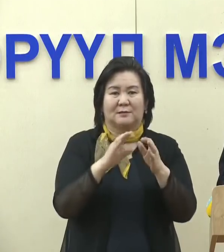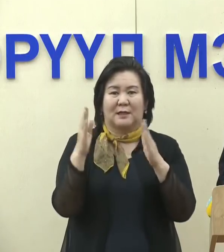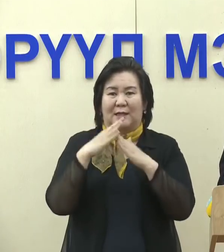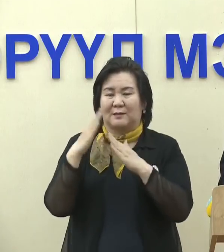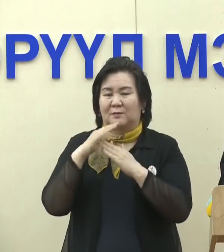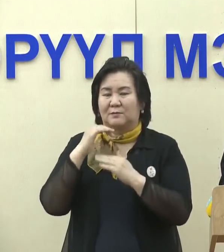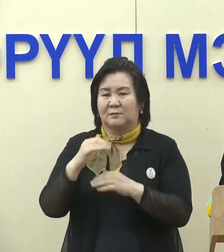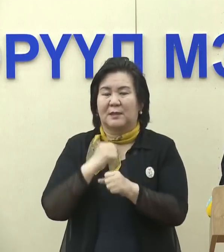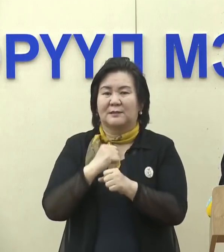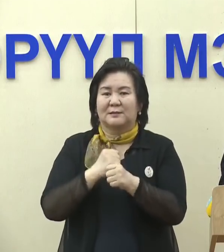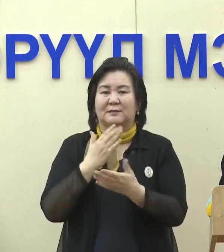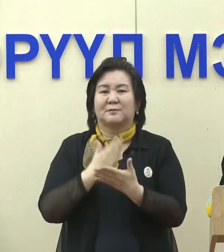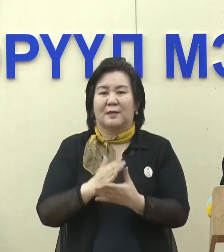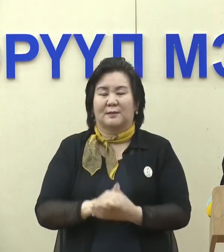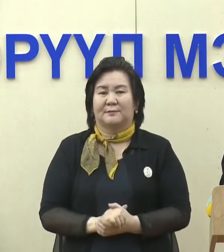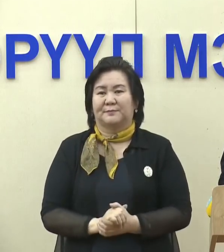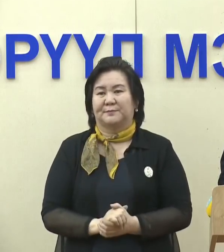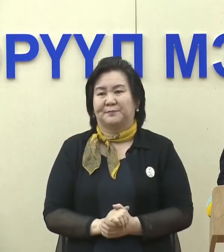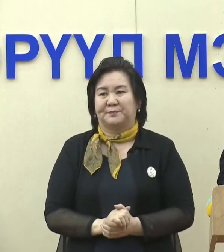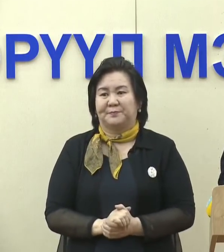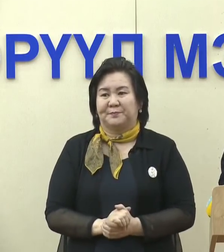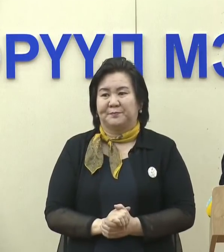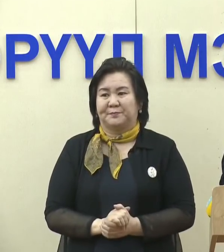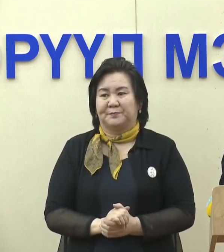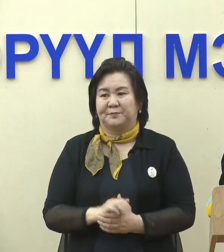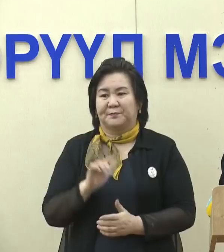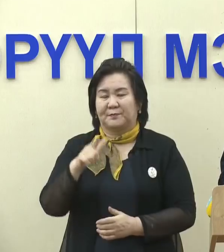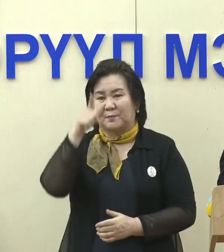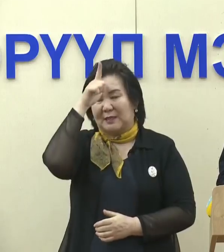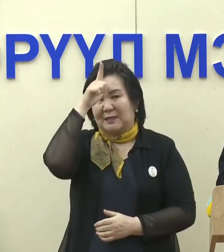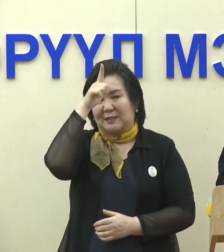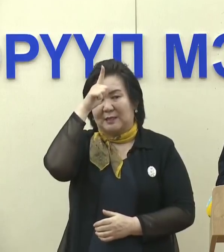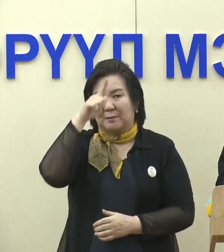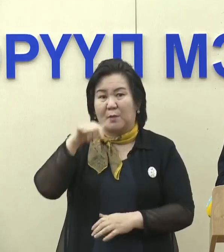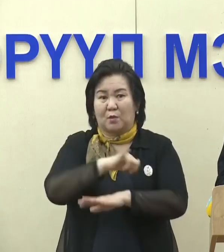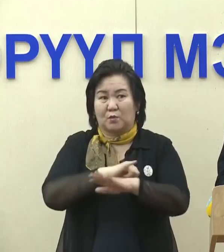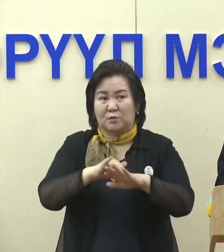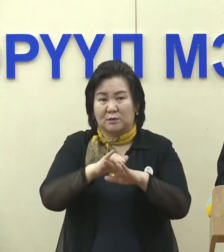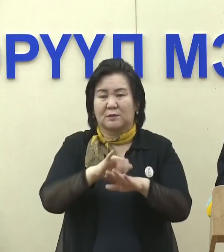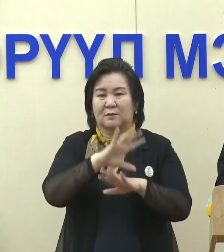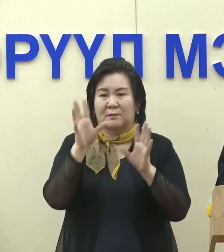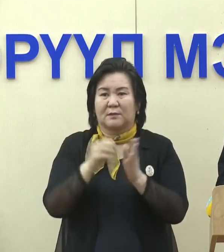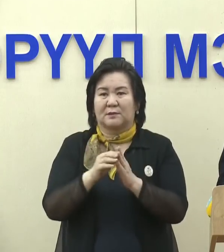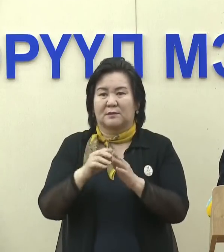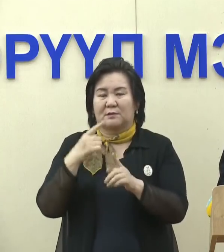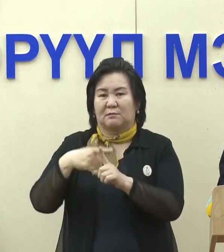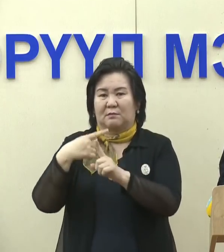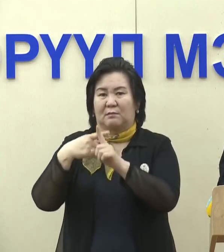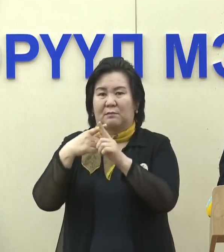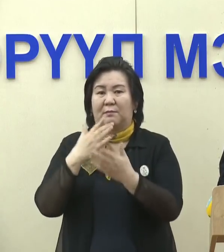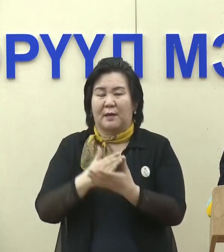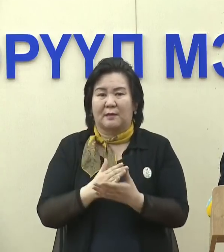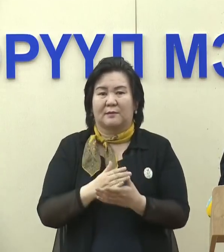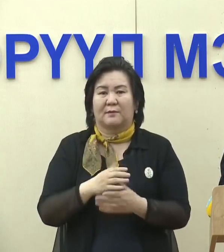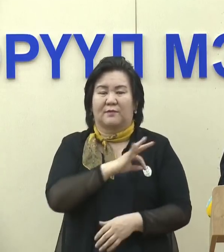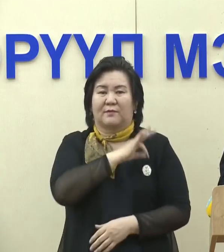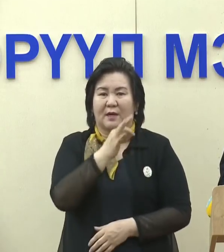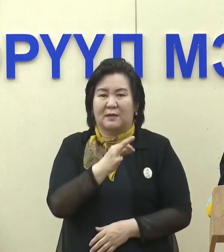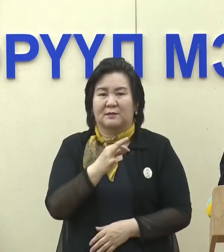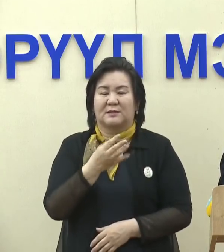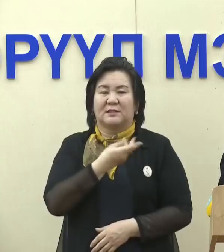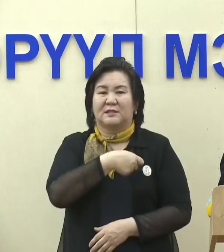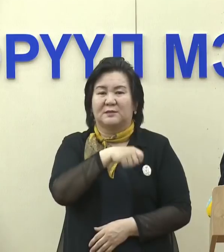мөрдхийг ард иргэдээсээ хүссэн байна. За Герман улсын хувьд бол үндсэндээ хилээ хаасан байгаа. Итали, Испан,